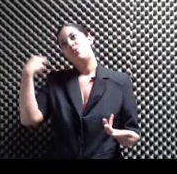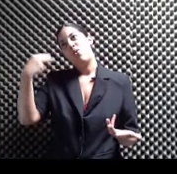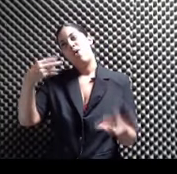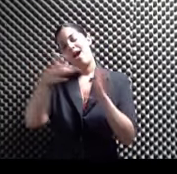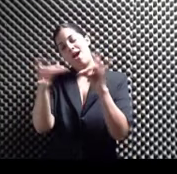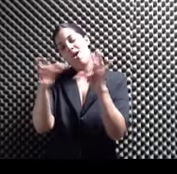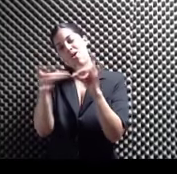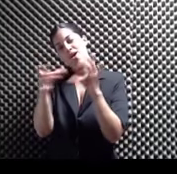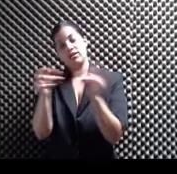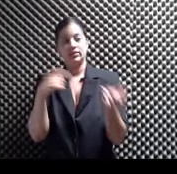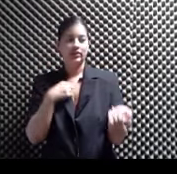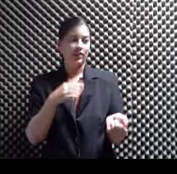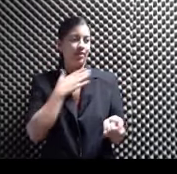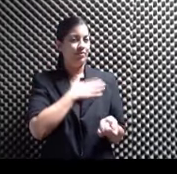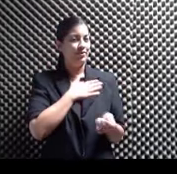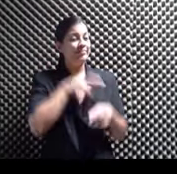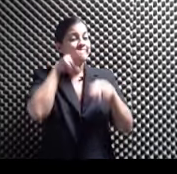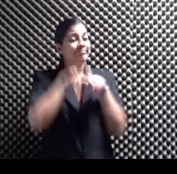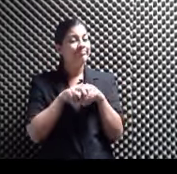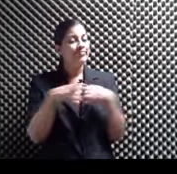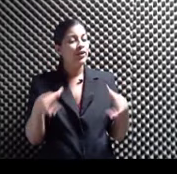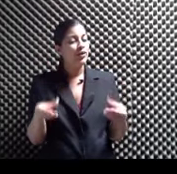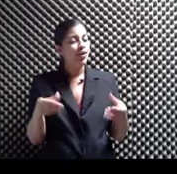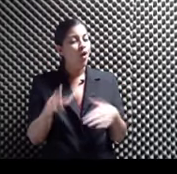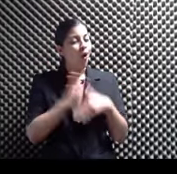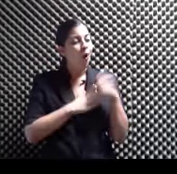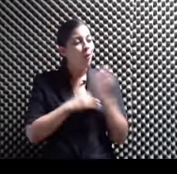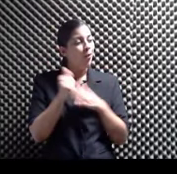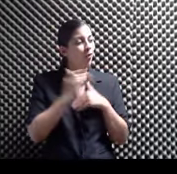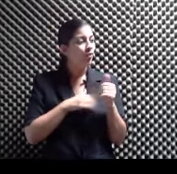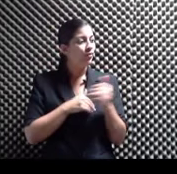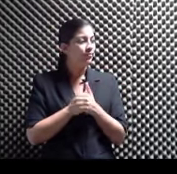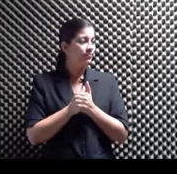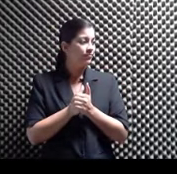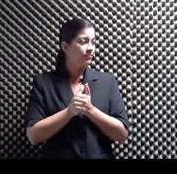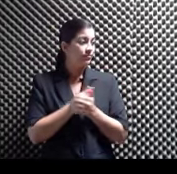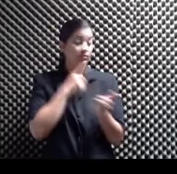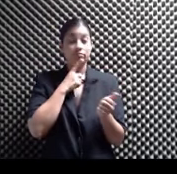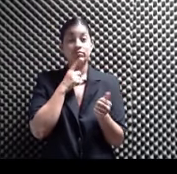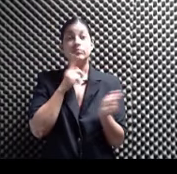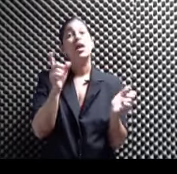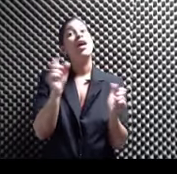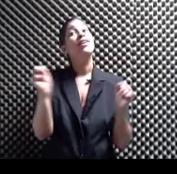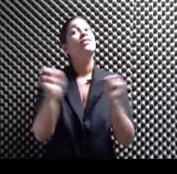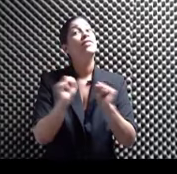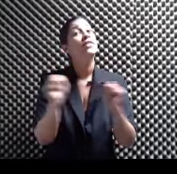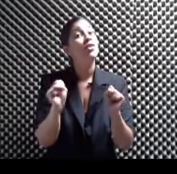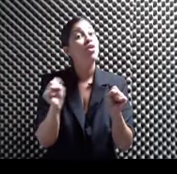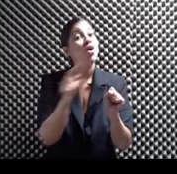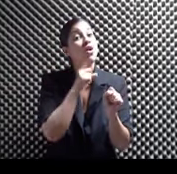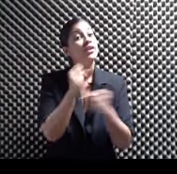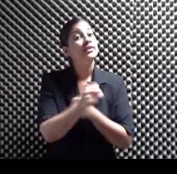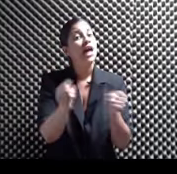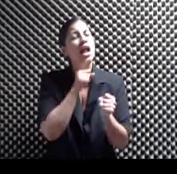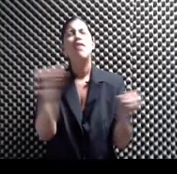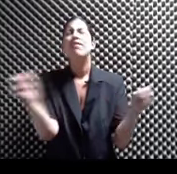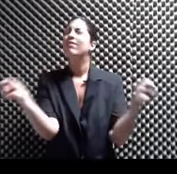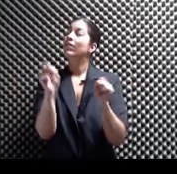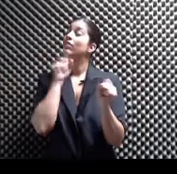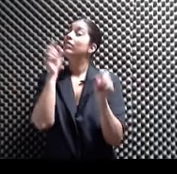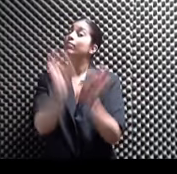mire, vayas, llévese un cojincito, váyase cómodo. La sala hace frito. Oh, la sala es, eso sí que es